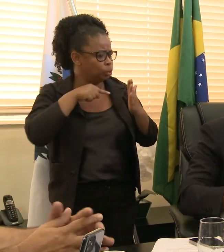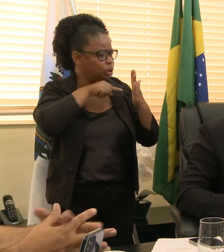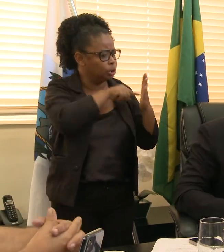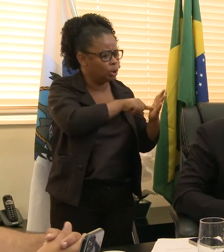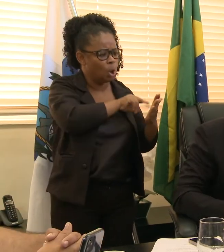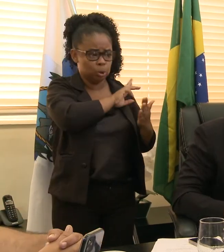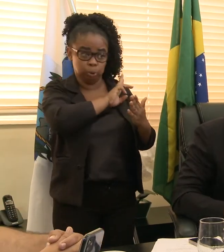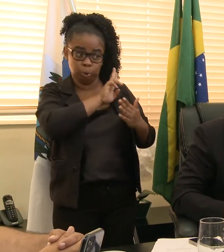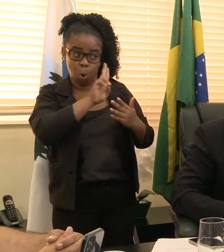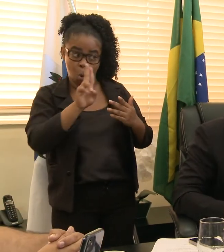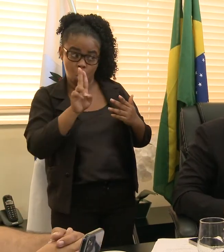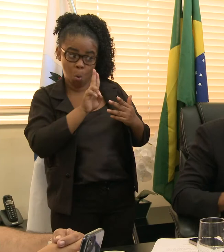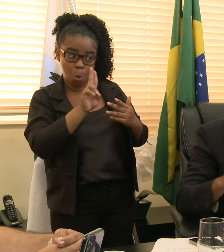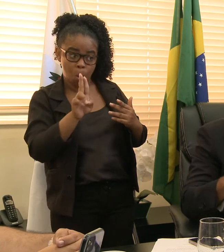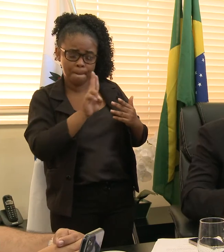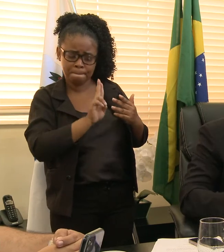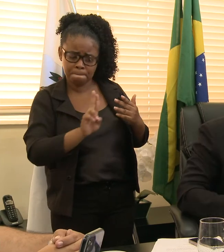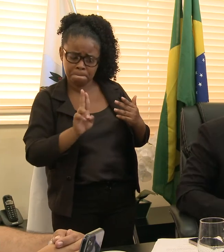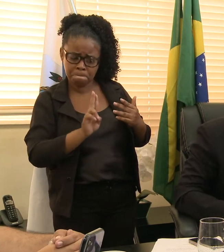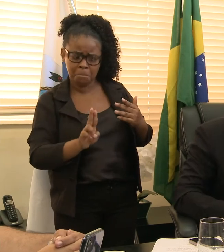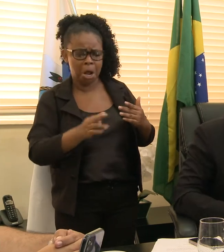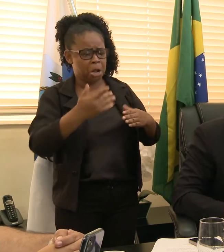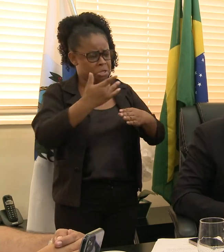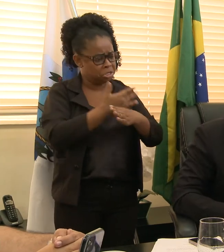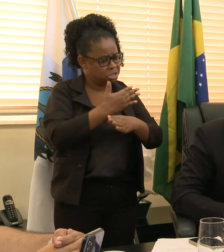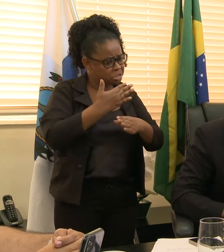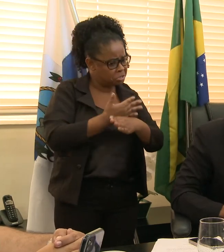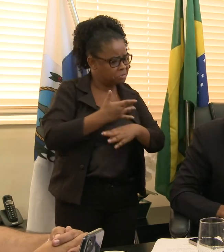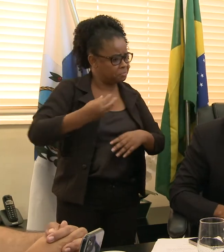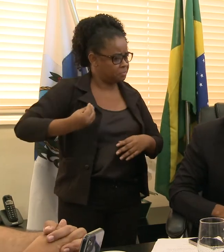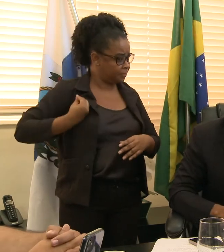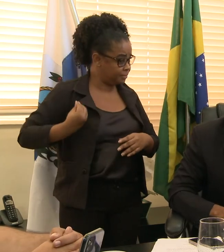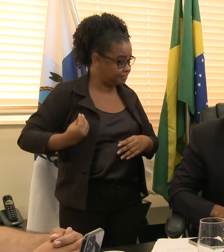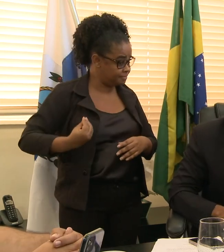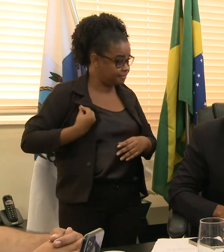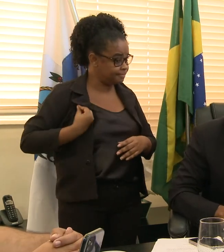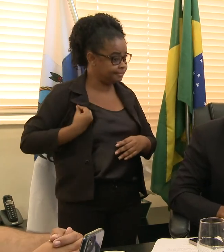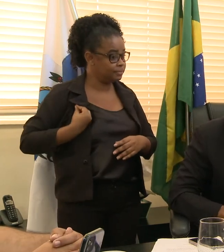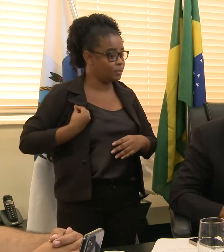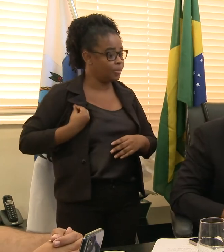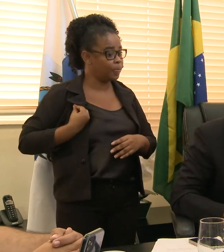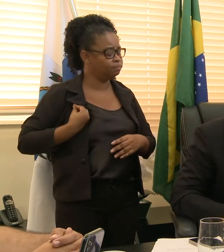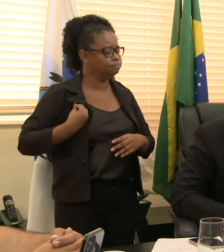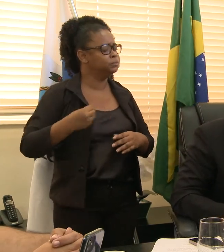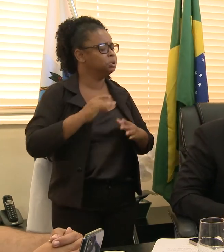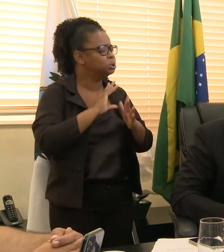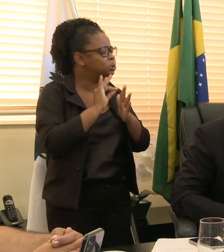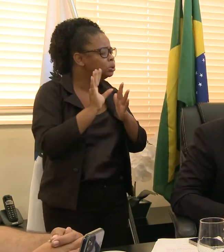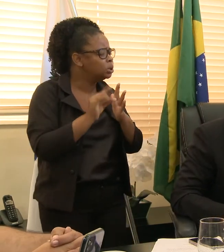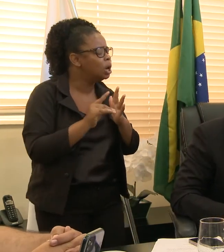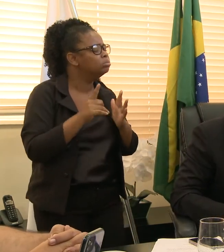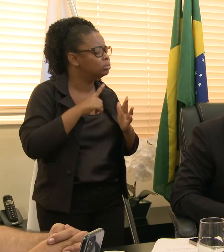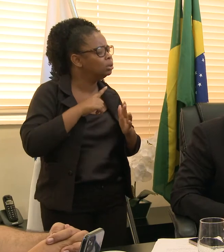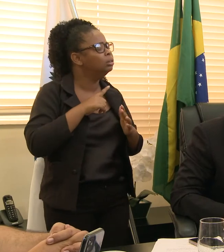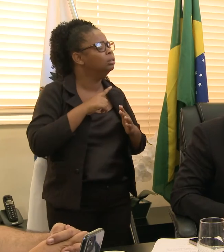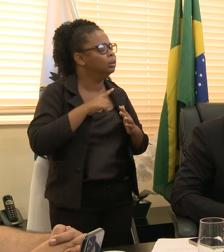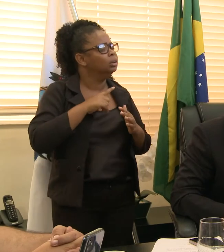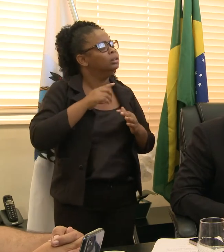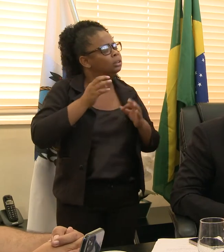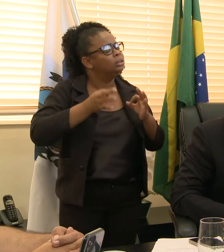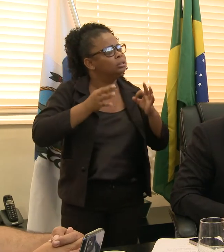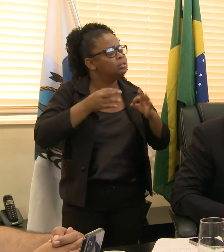dando nomes, cidades que moram, eu tenho certeza que os vereadores estão compromissados